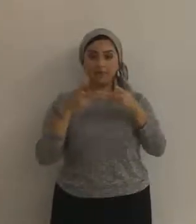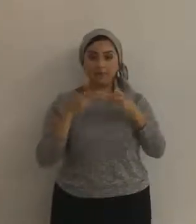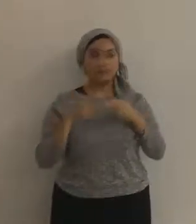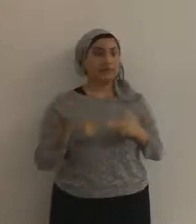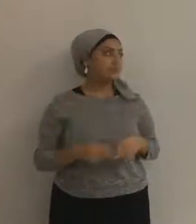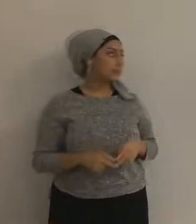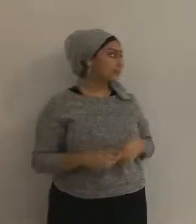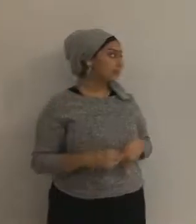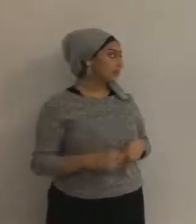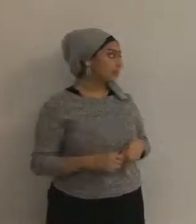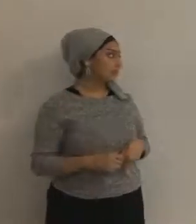Y